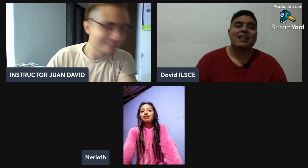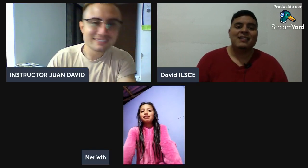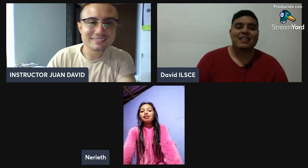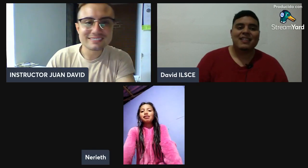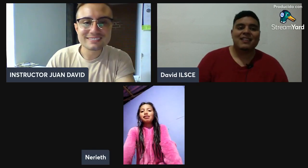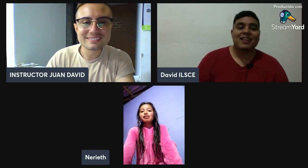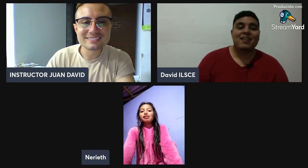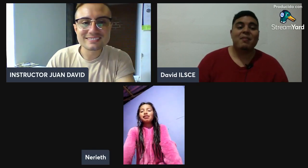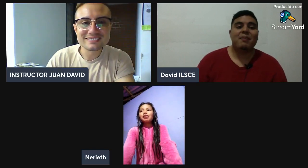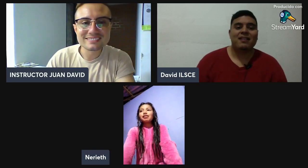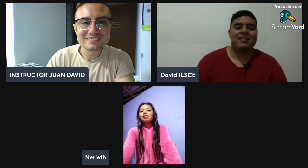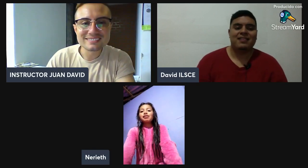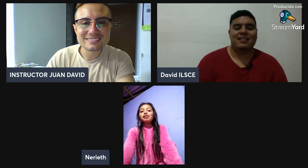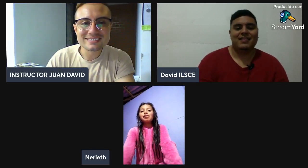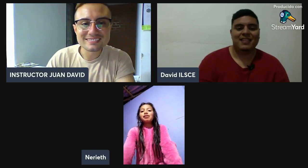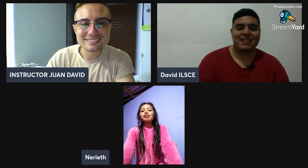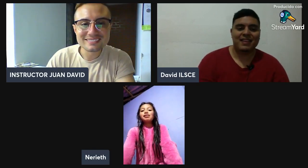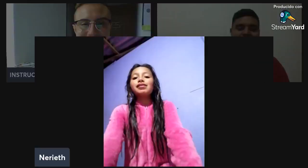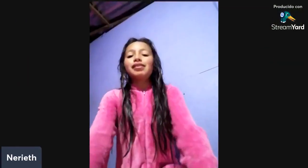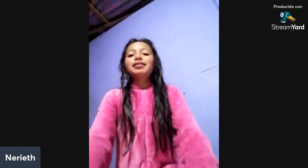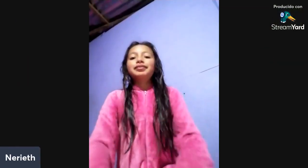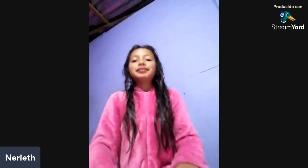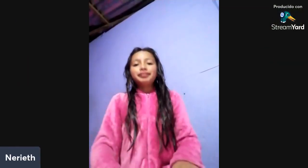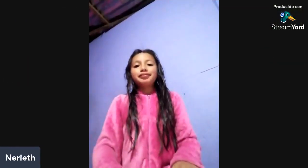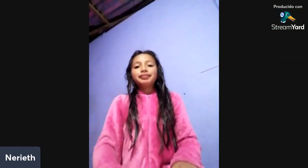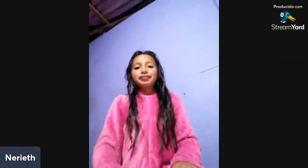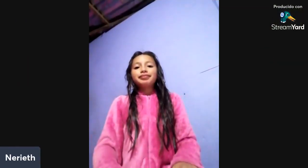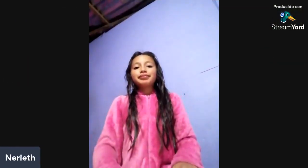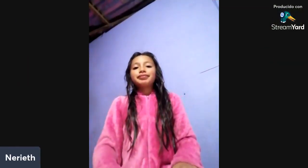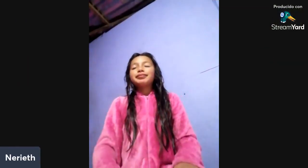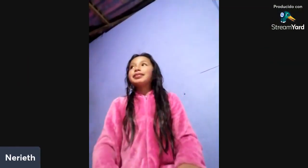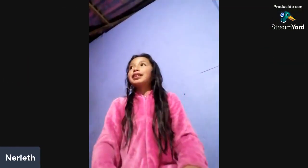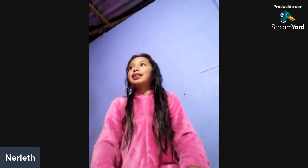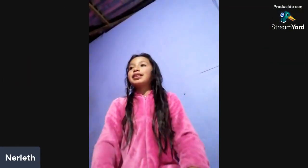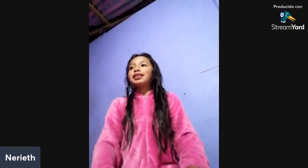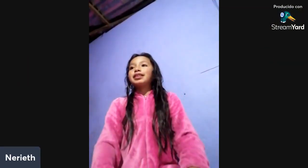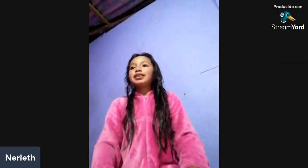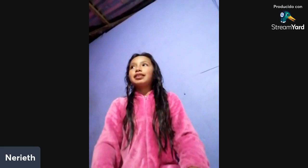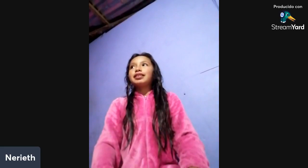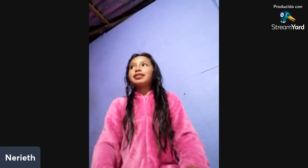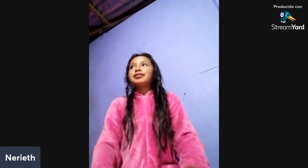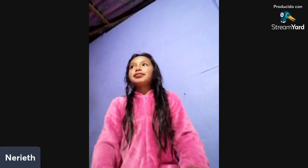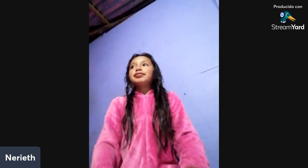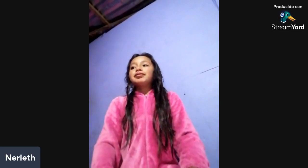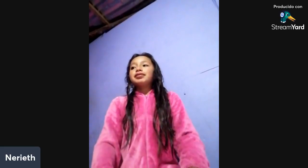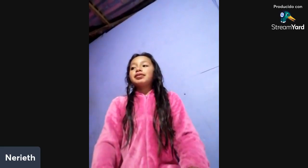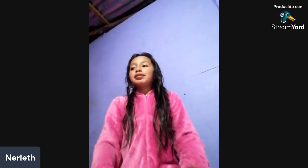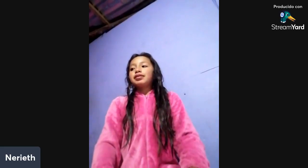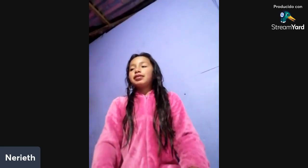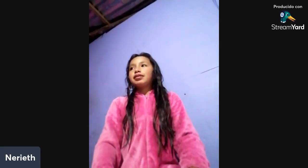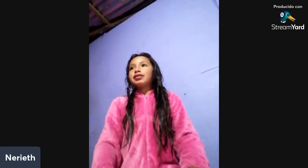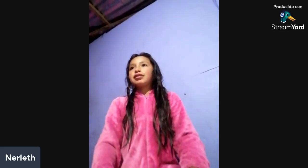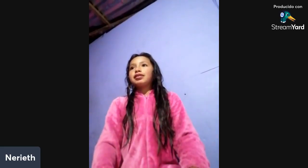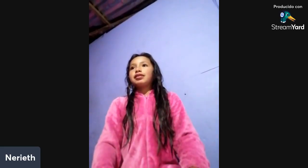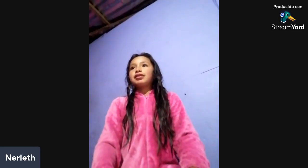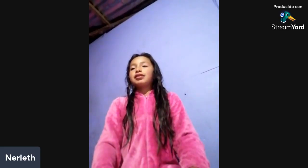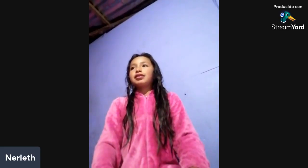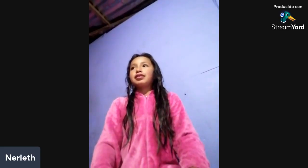Sí, describe más de ese animal. Como así, es que no puedo hacer el caparazón, ¿sí? Es que no puedo